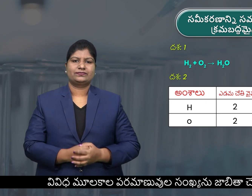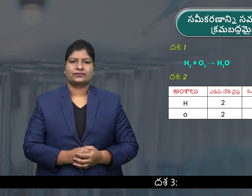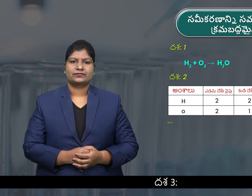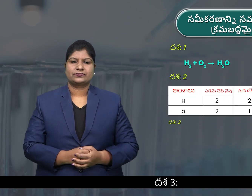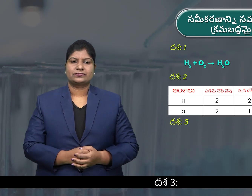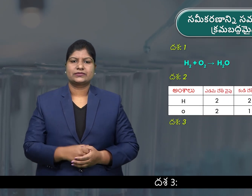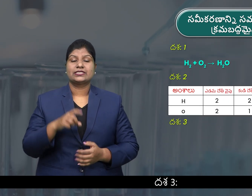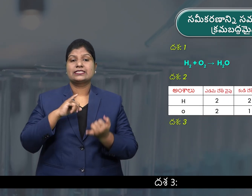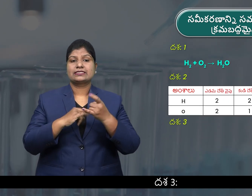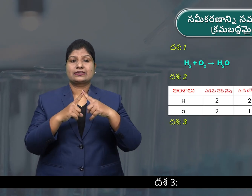దశ 3.